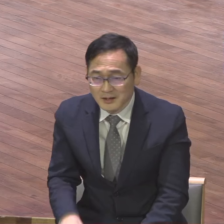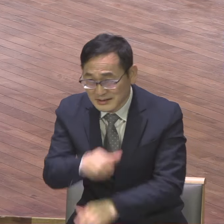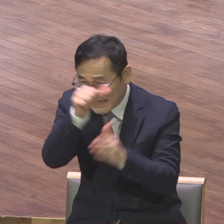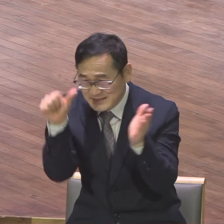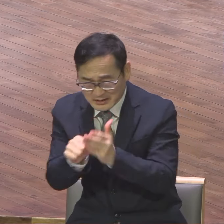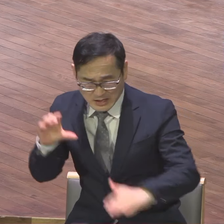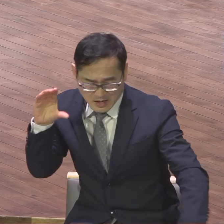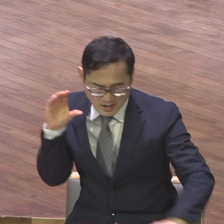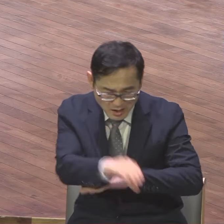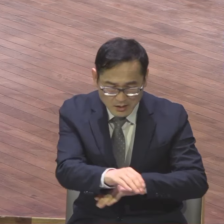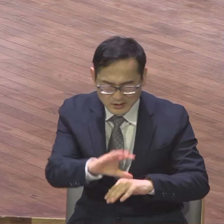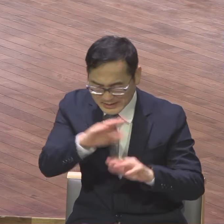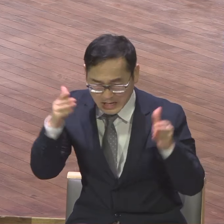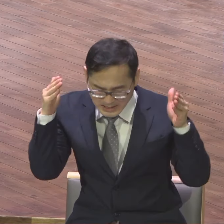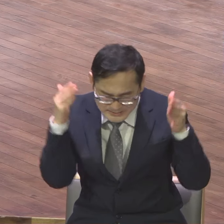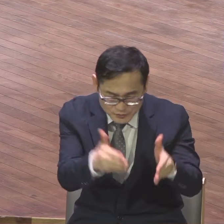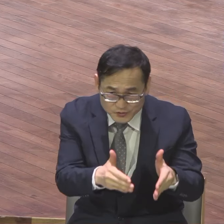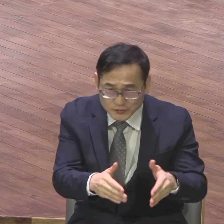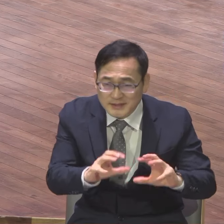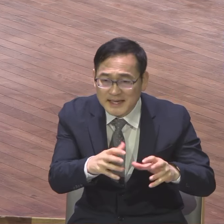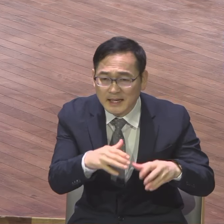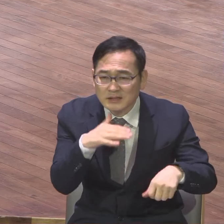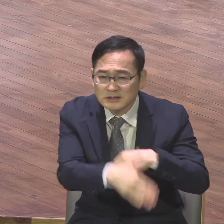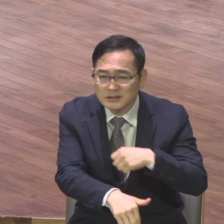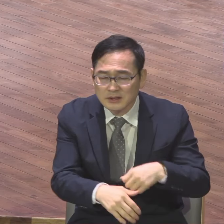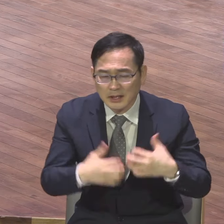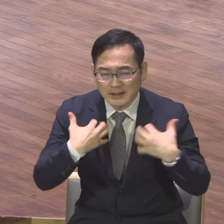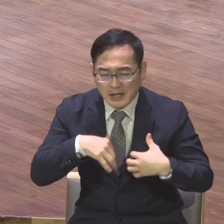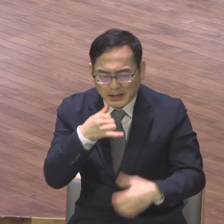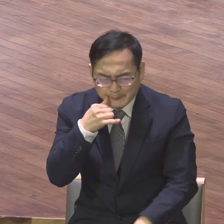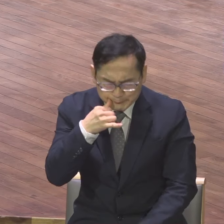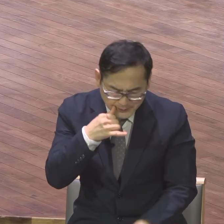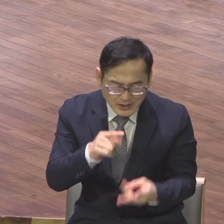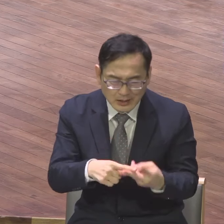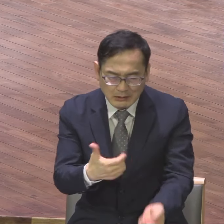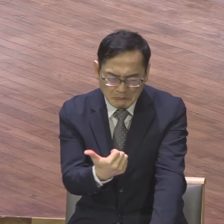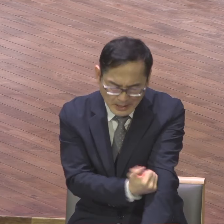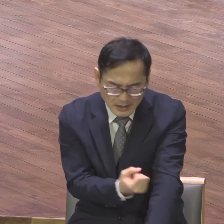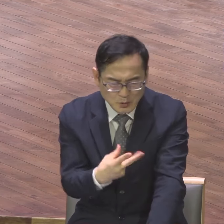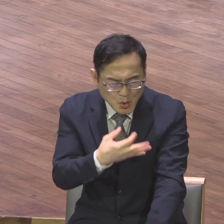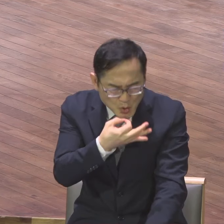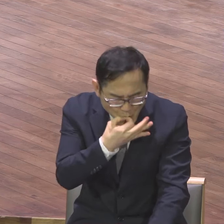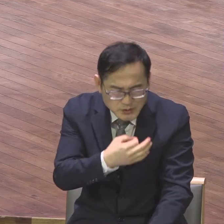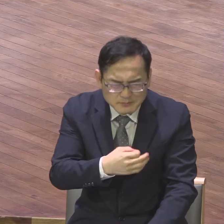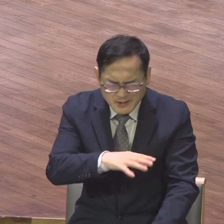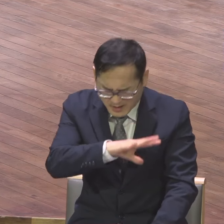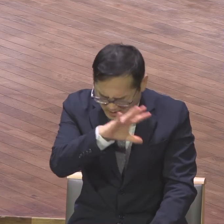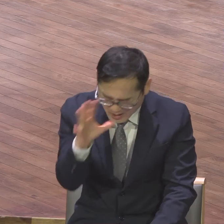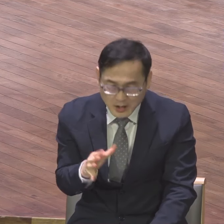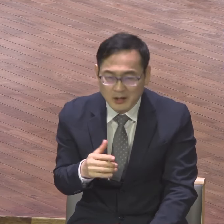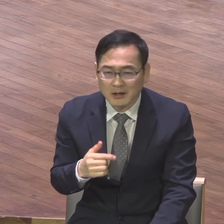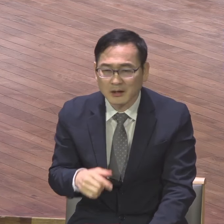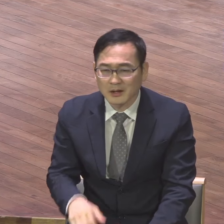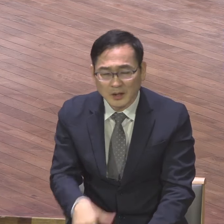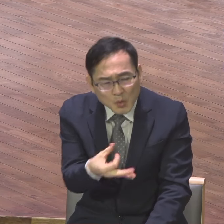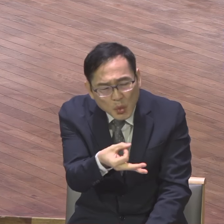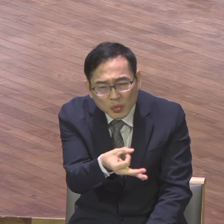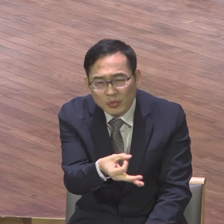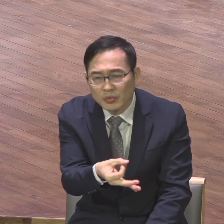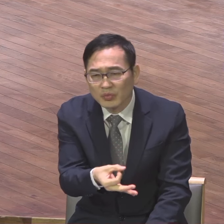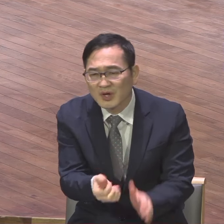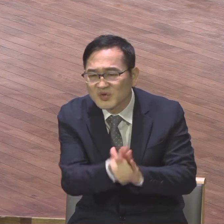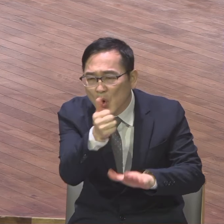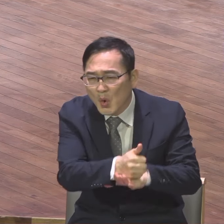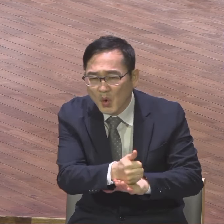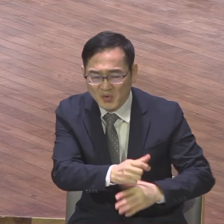그냥 서론이요. 괴락 내 욕심 내 야망 물질